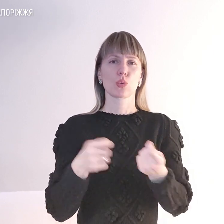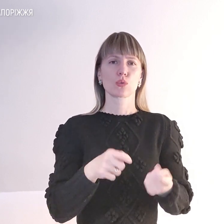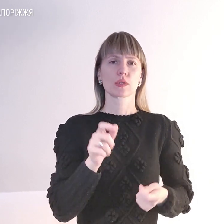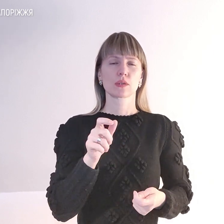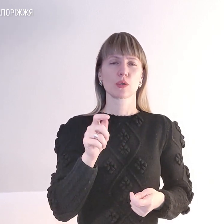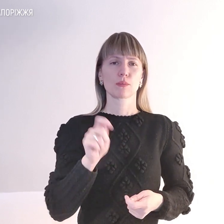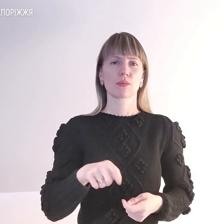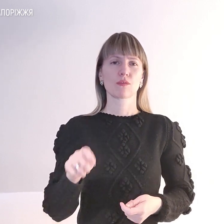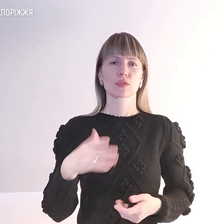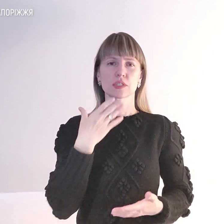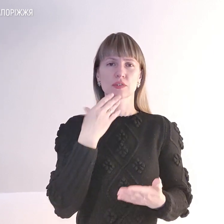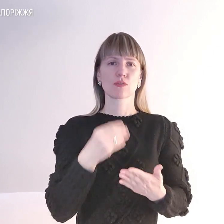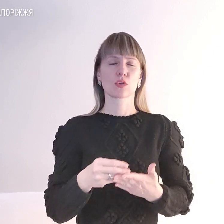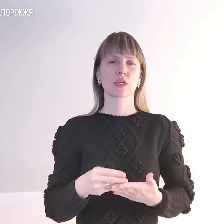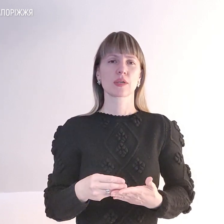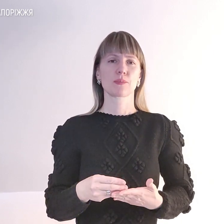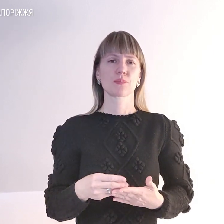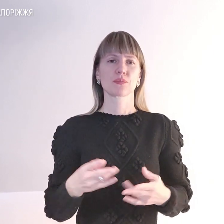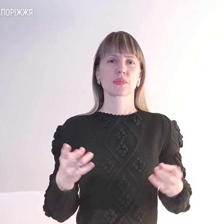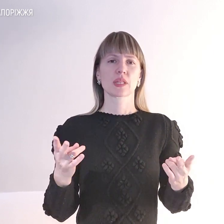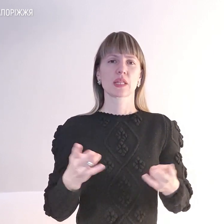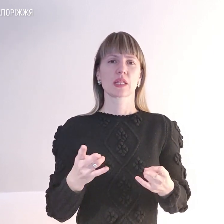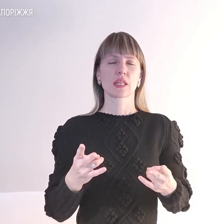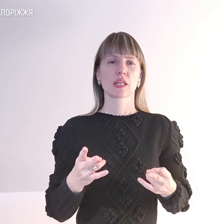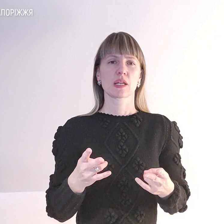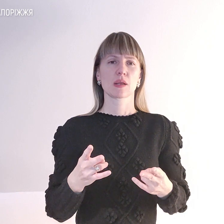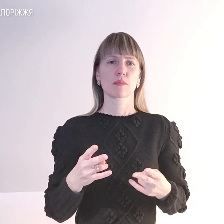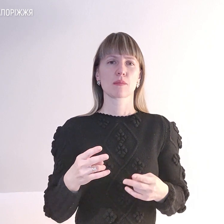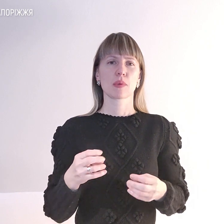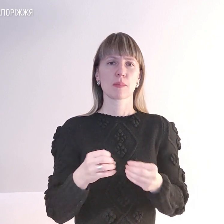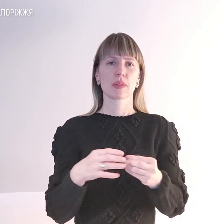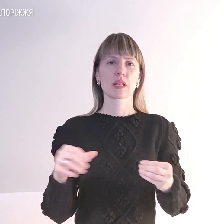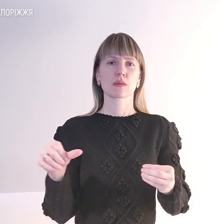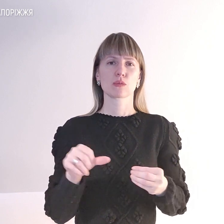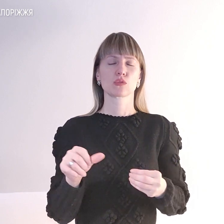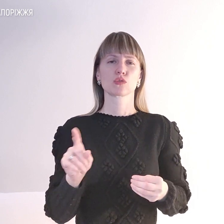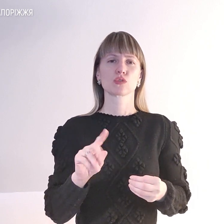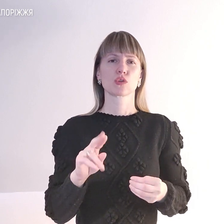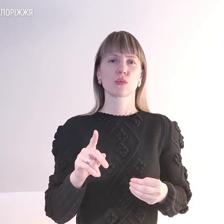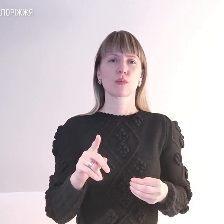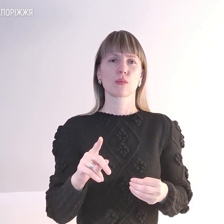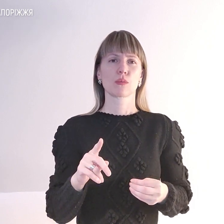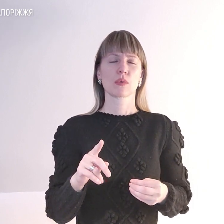розповів Олексій. Треба хвилин 15, мабуть, для того, щоб скло розігрілося до стану